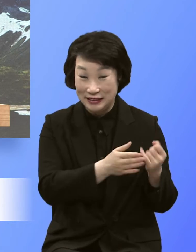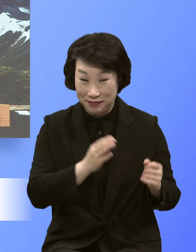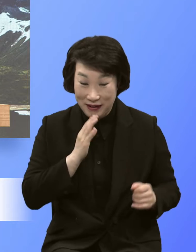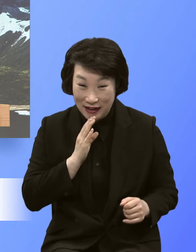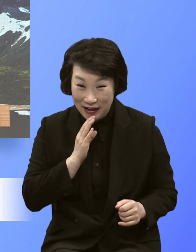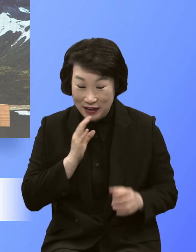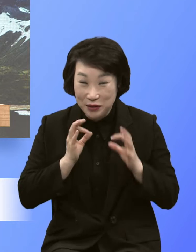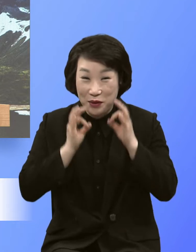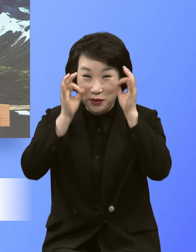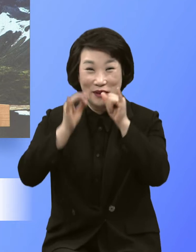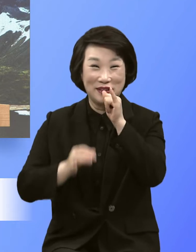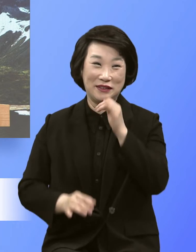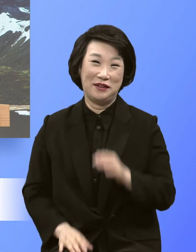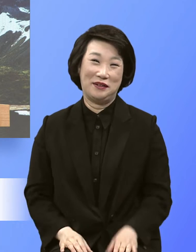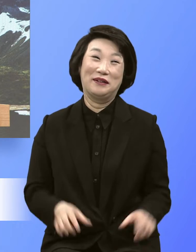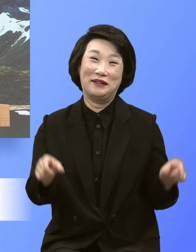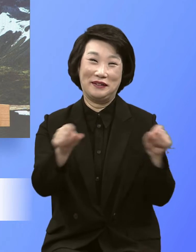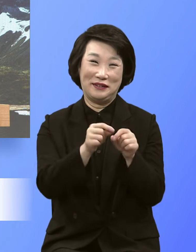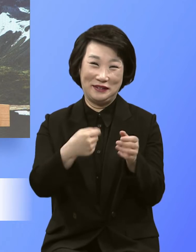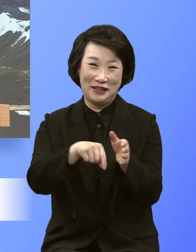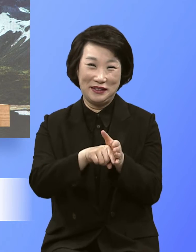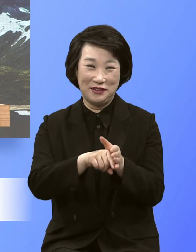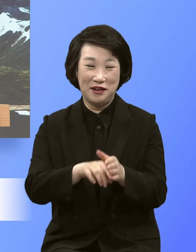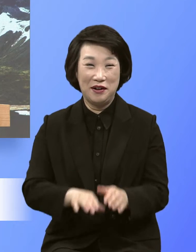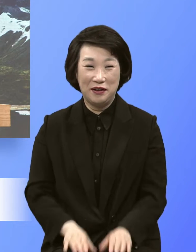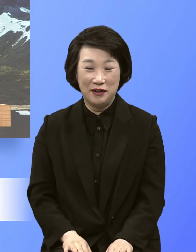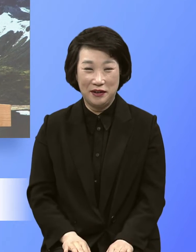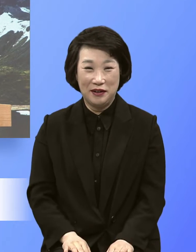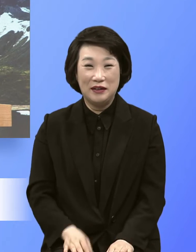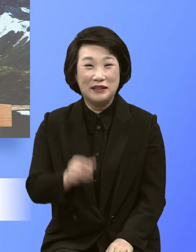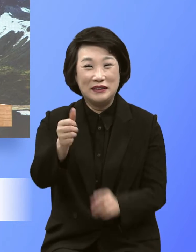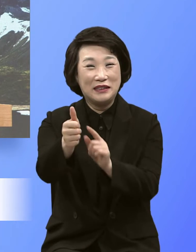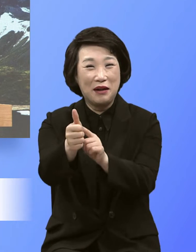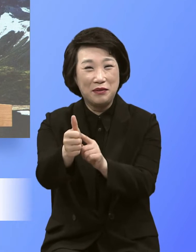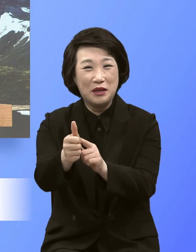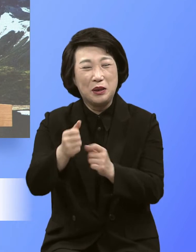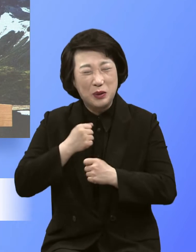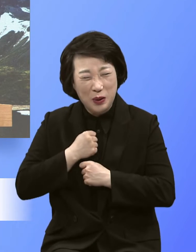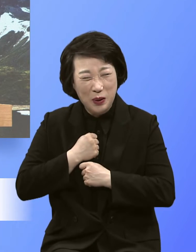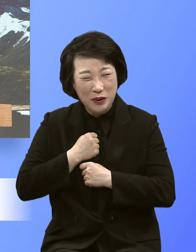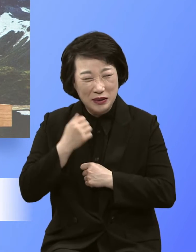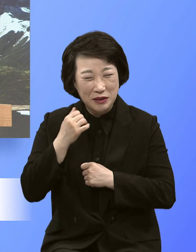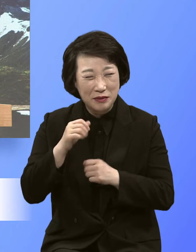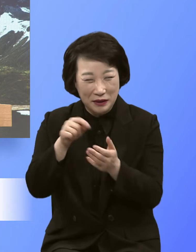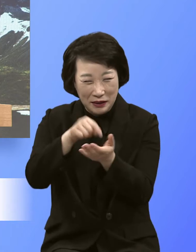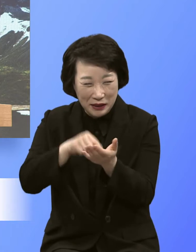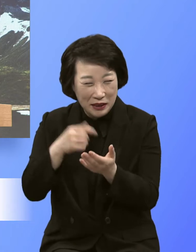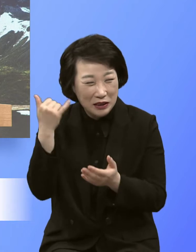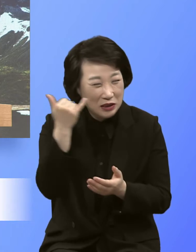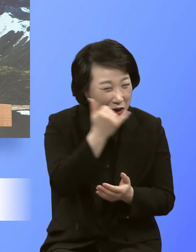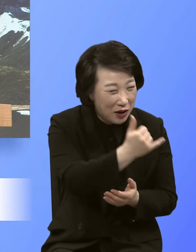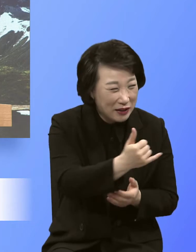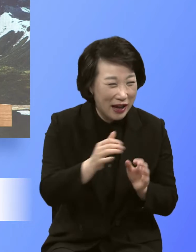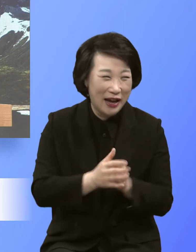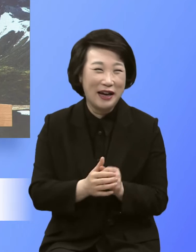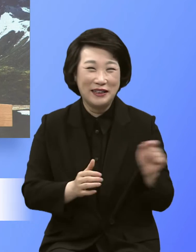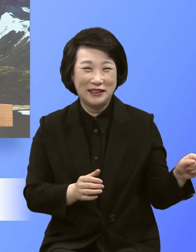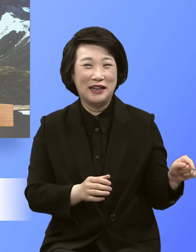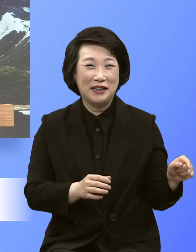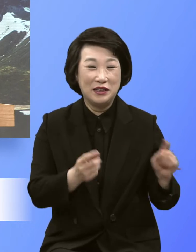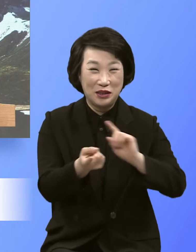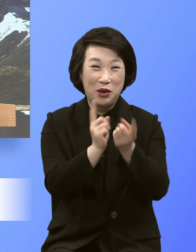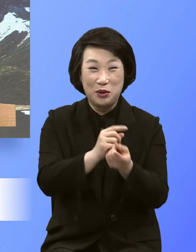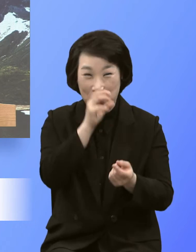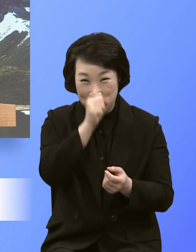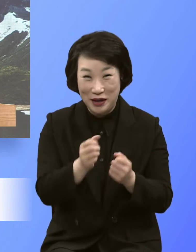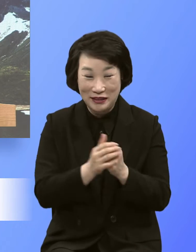굉장히 노력했잖아요. 그때 전화를 조심스럽게 했어요. 둘이 이제 좋은 사람끼리 만나서